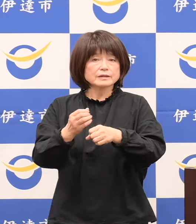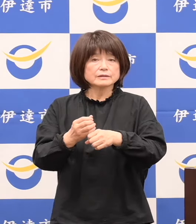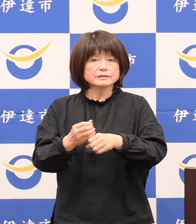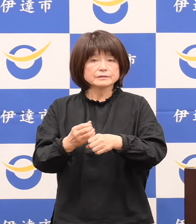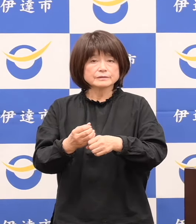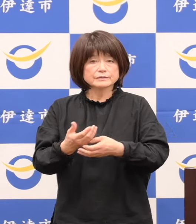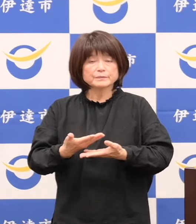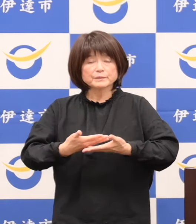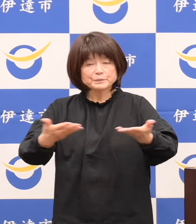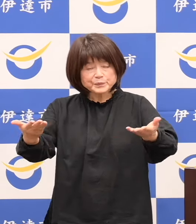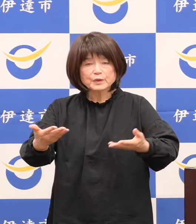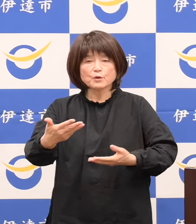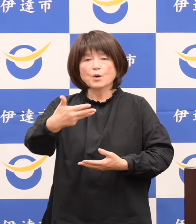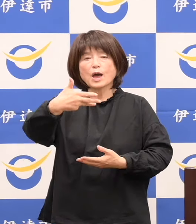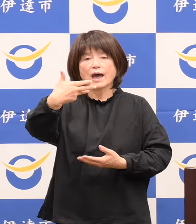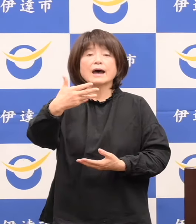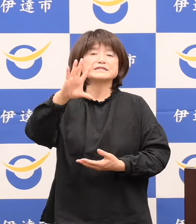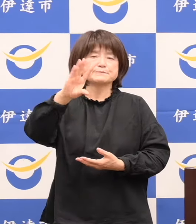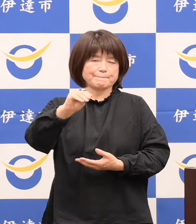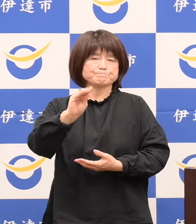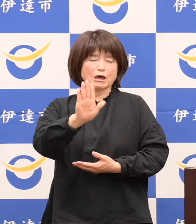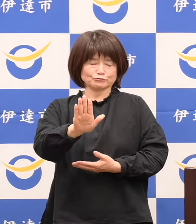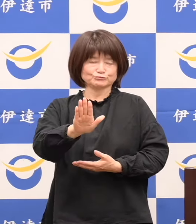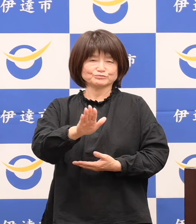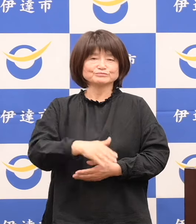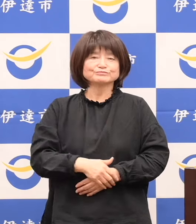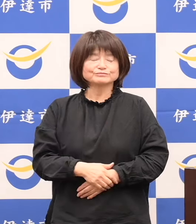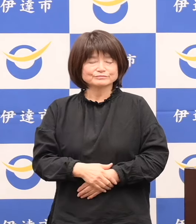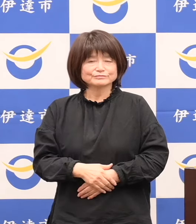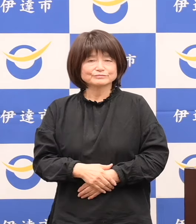発行部数が8万部であります。